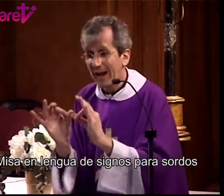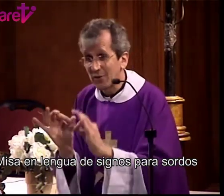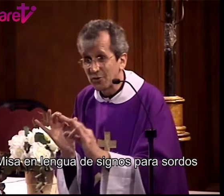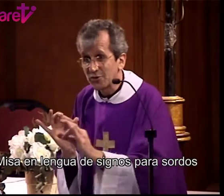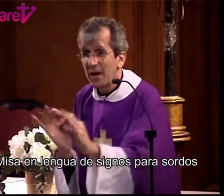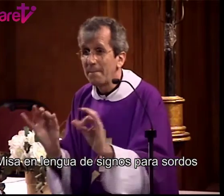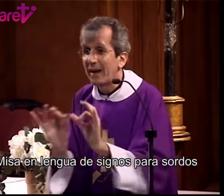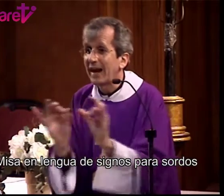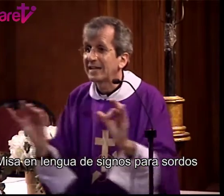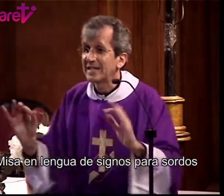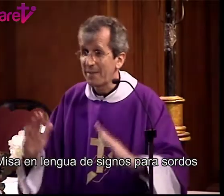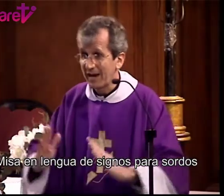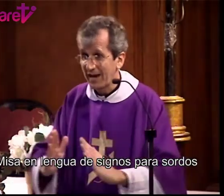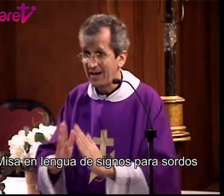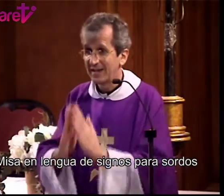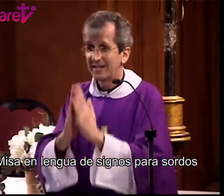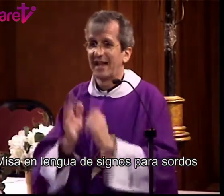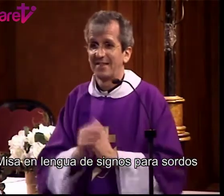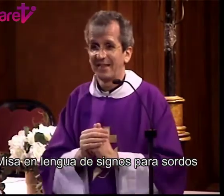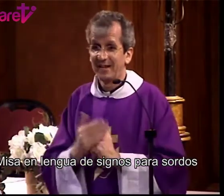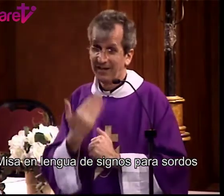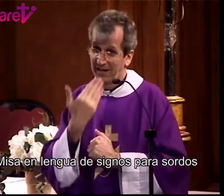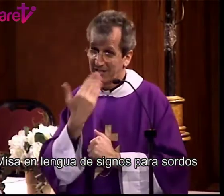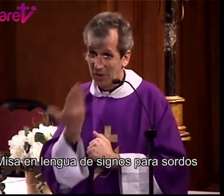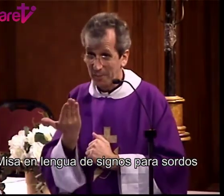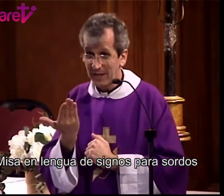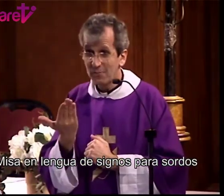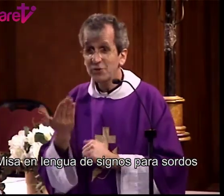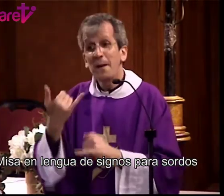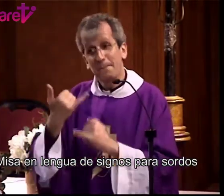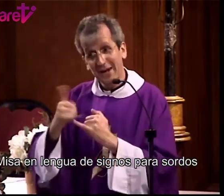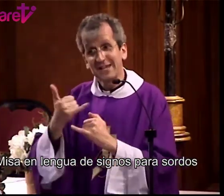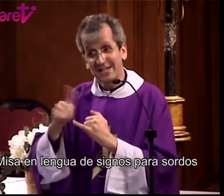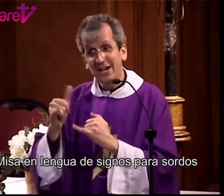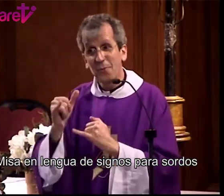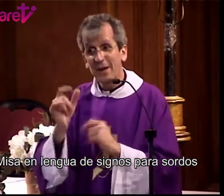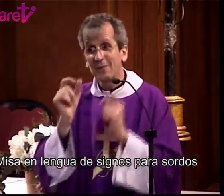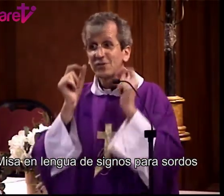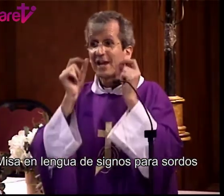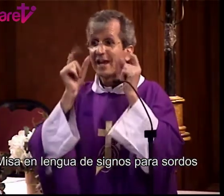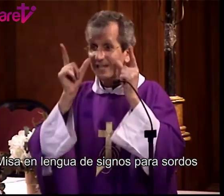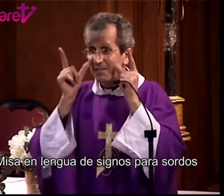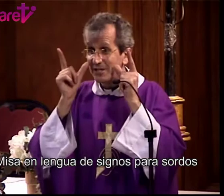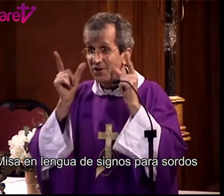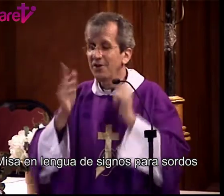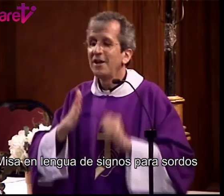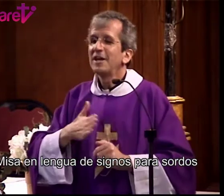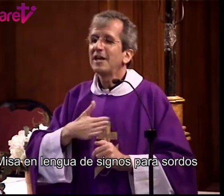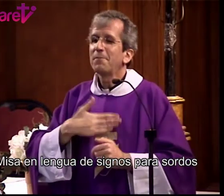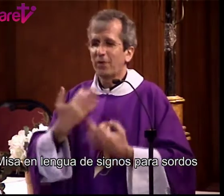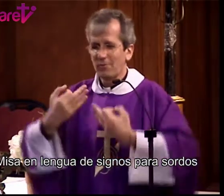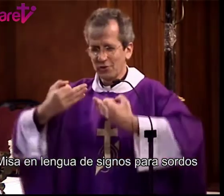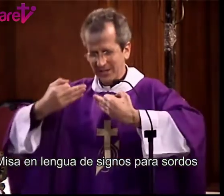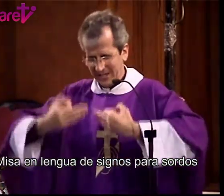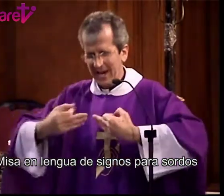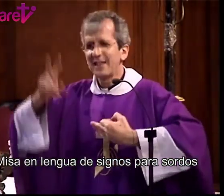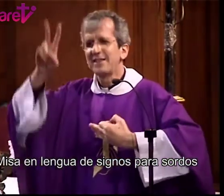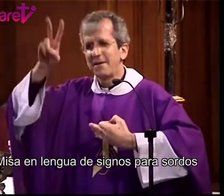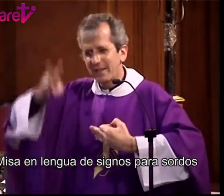preparándonos para la Semana Santa. Se lo pedimos para que así recuperemos esa visión y podamos ser de verdad